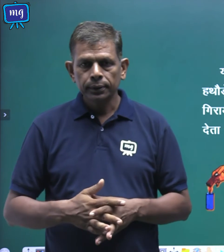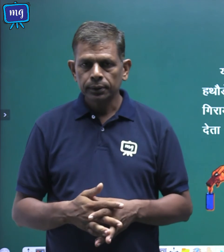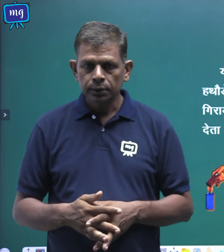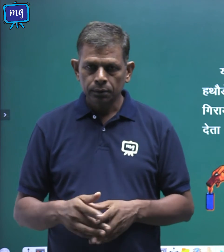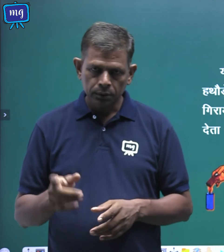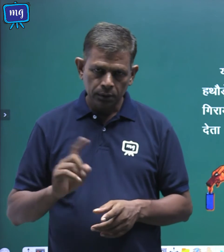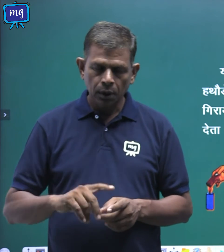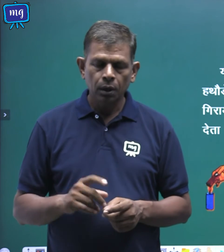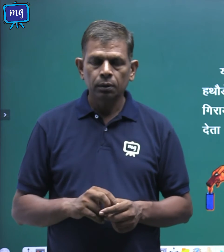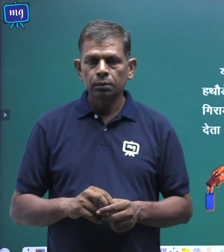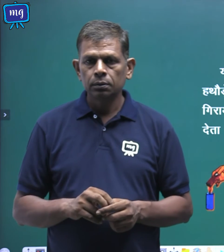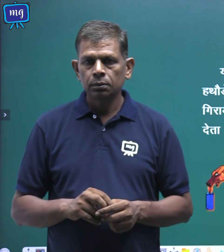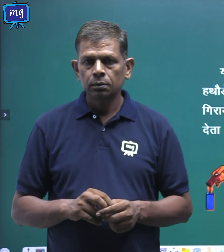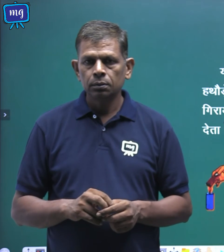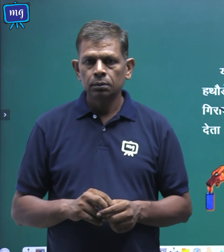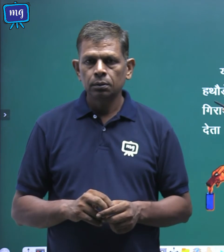या